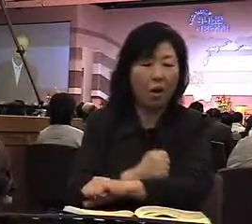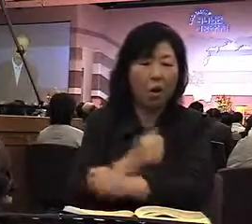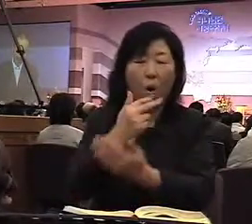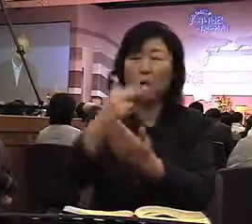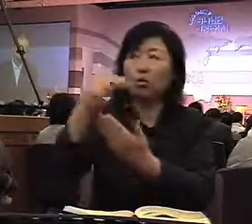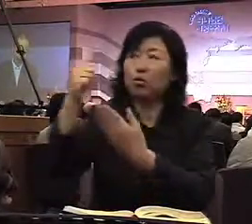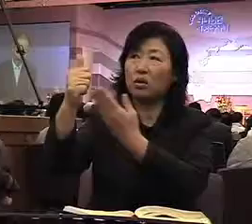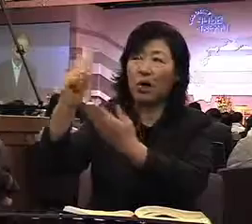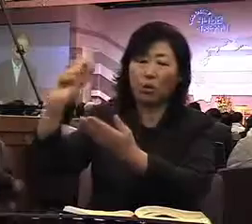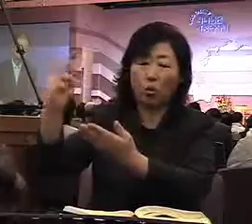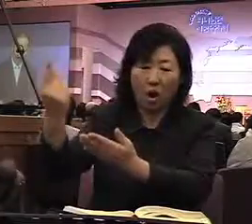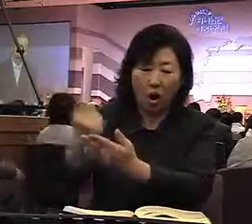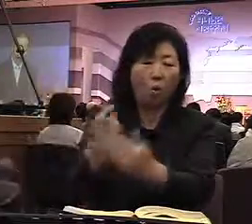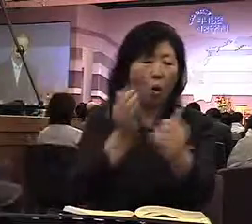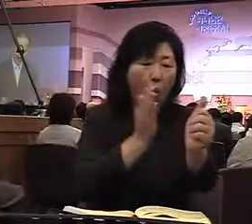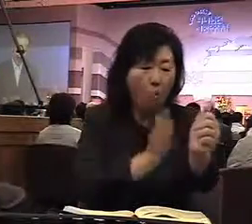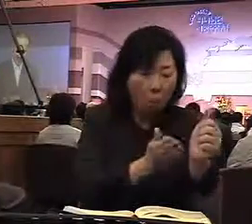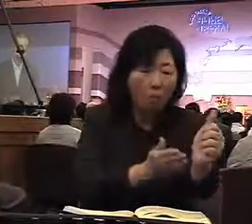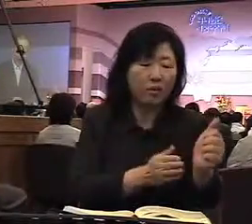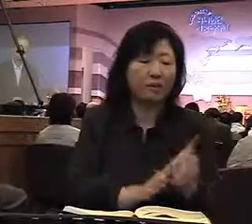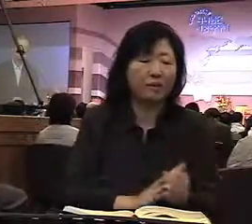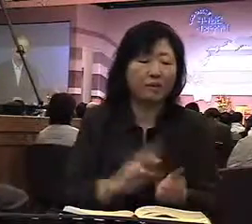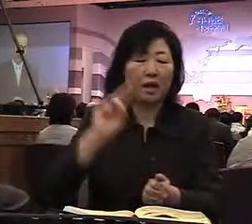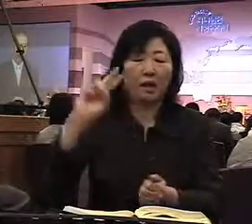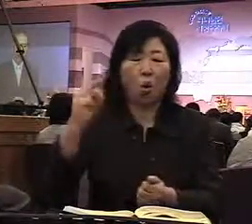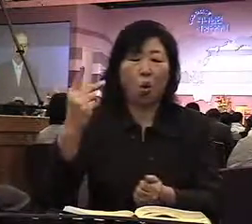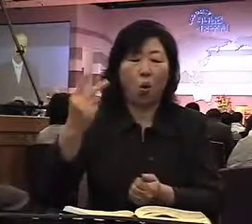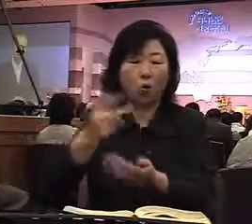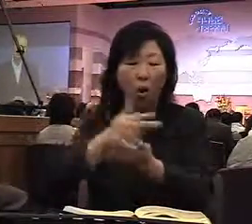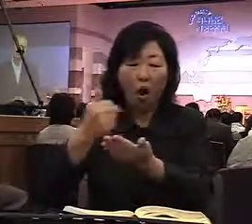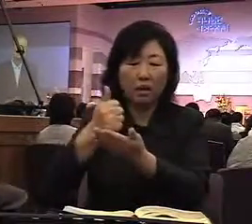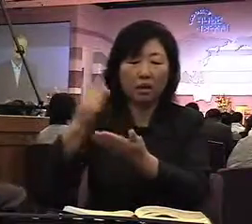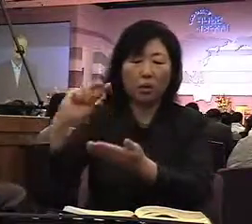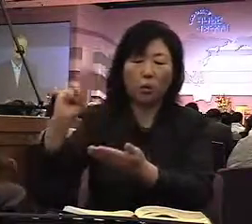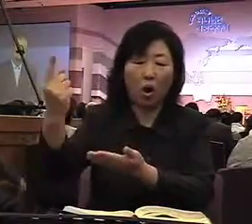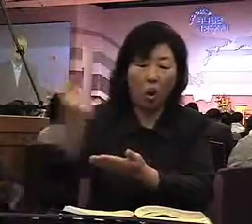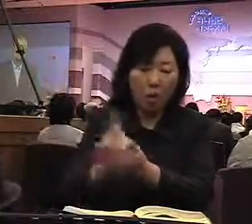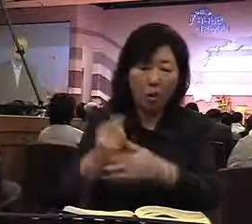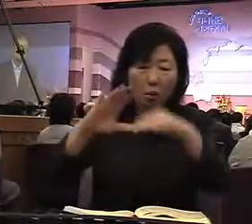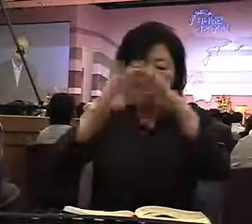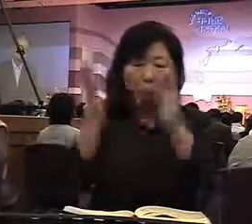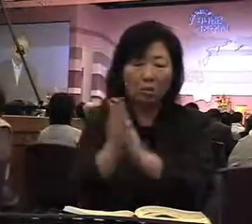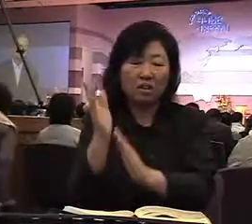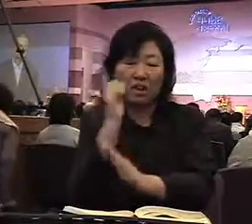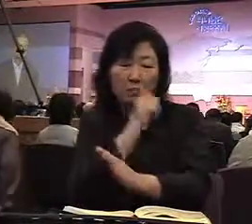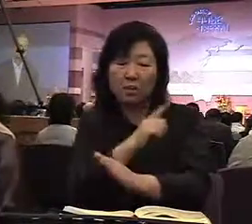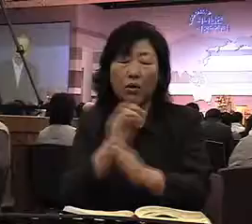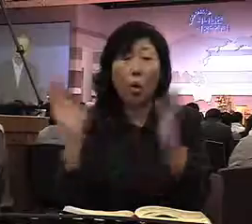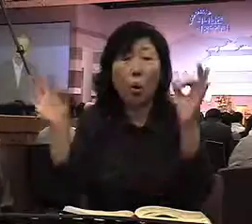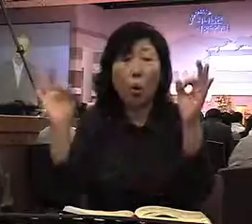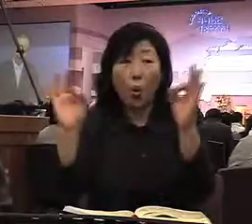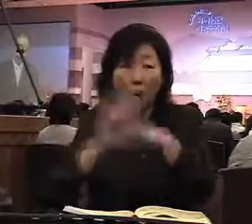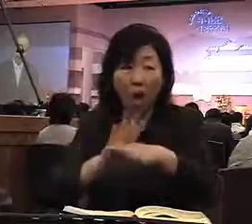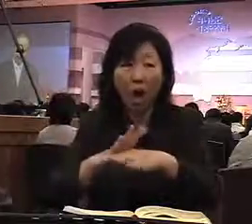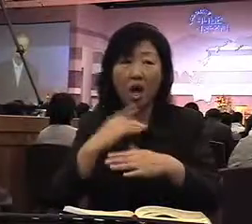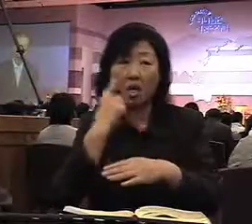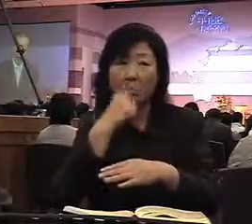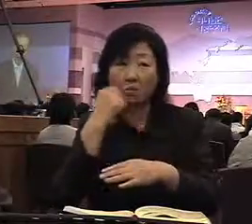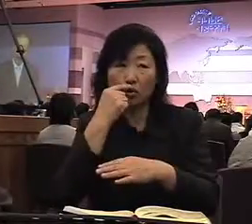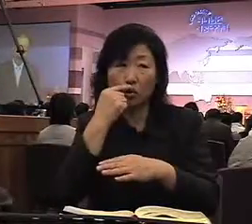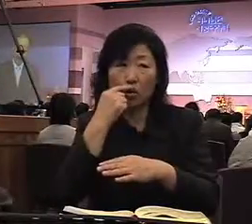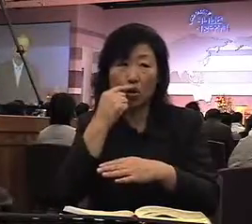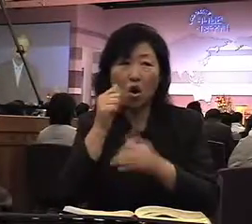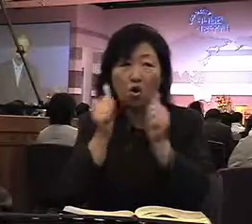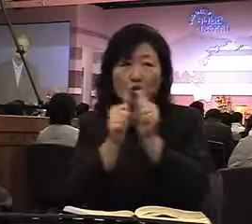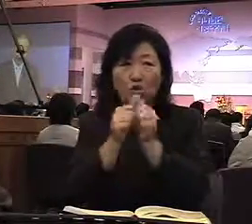권고하는 말씀입니다. 여호와께 돌아오며 모든 불의를 제하시고 우리가 입술로